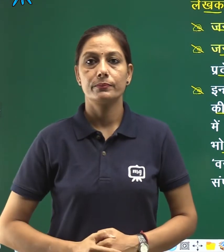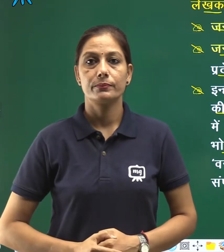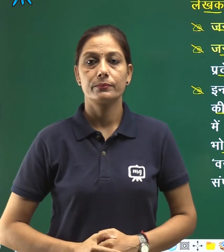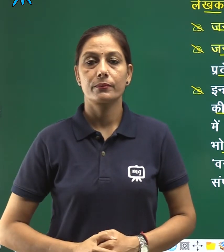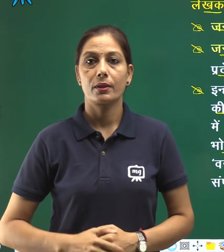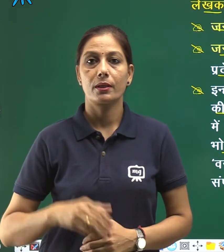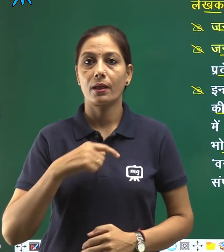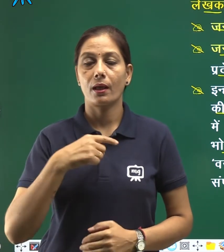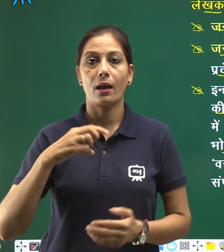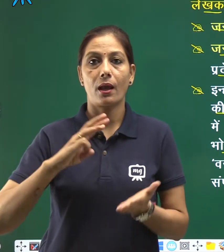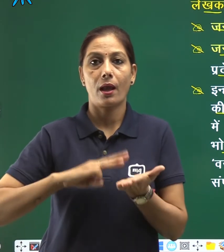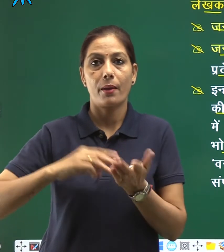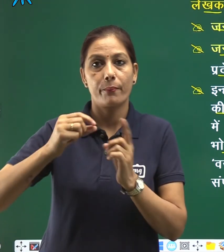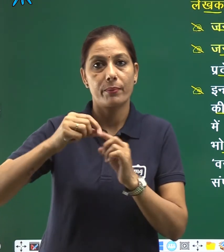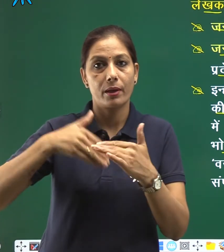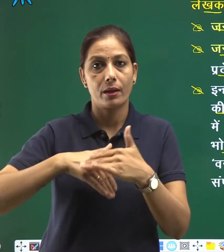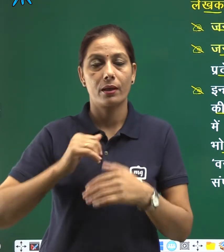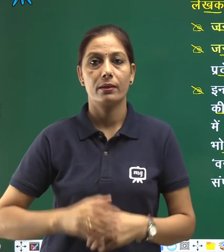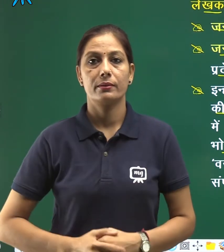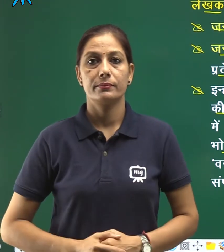भोपाल एमपी में है, मध्य प्रदेश में,